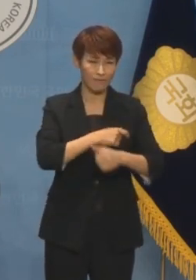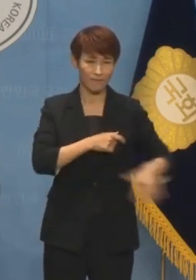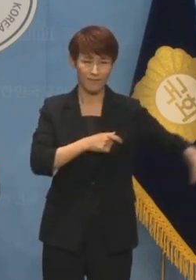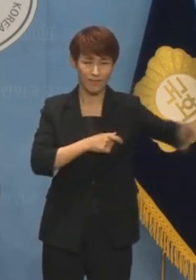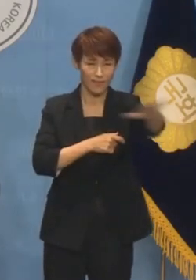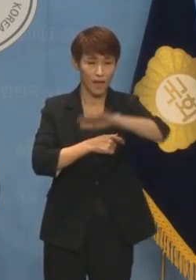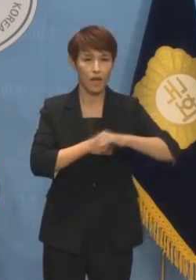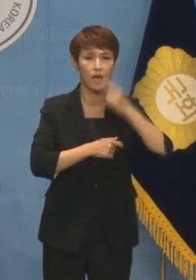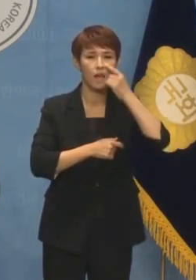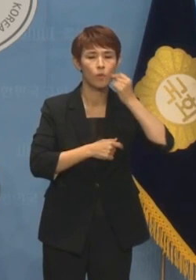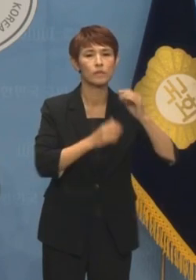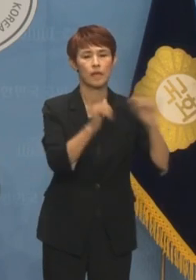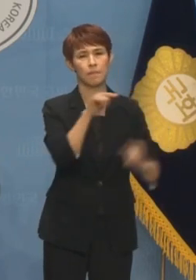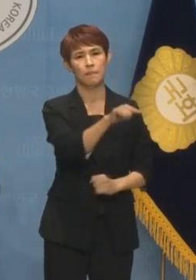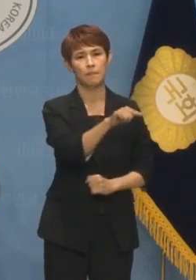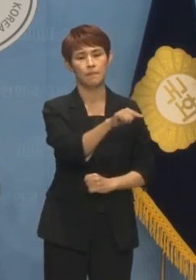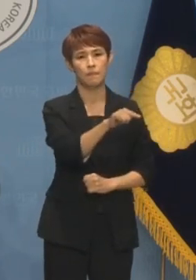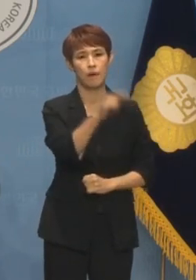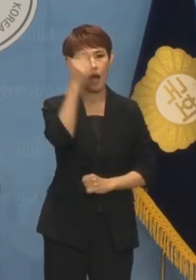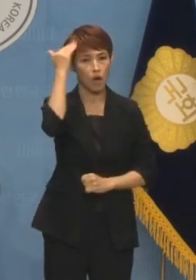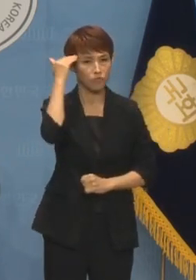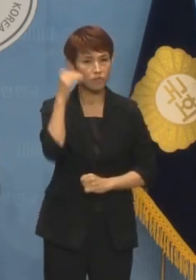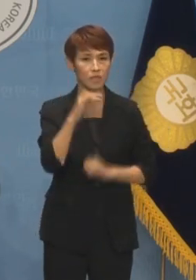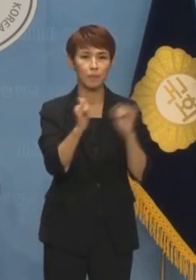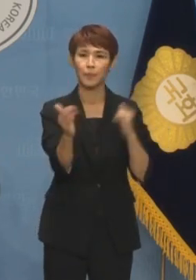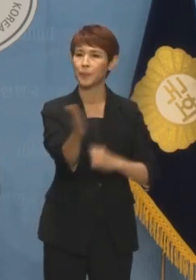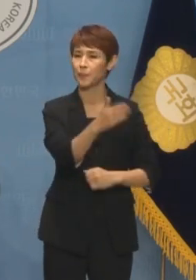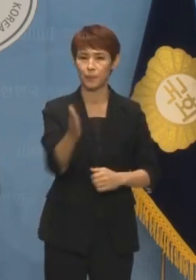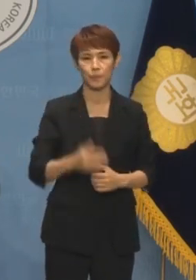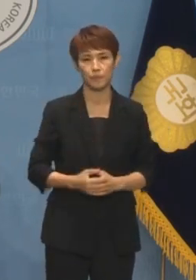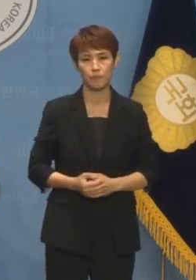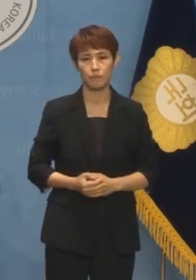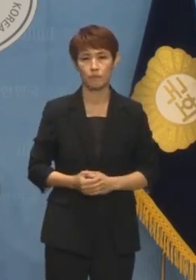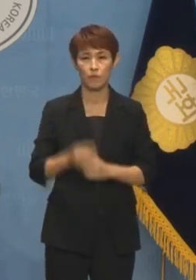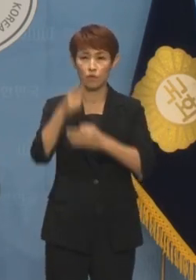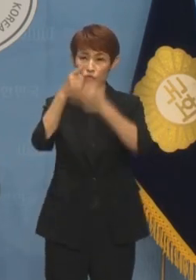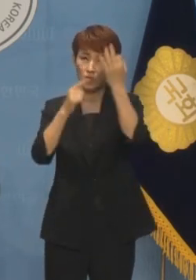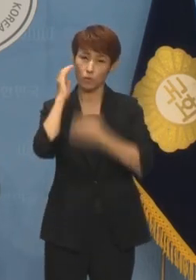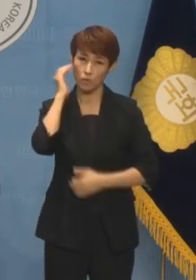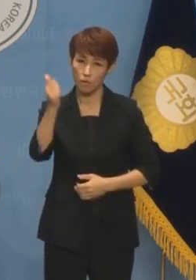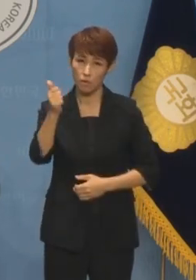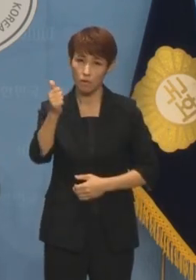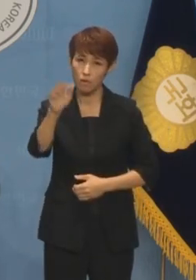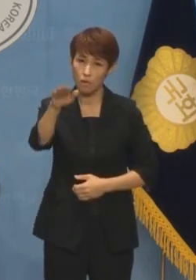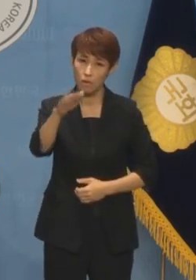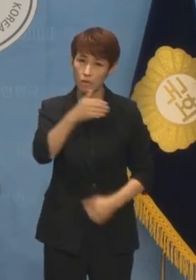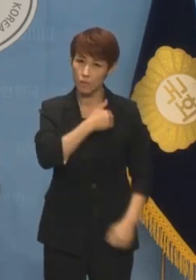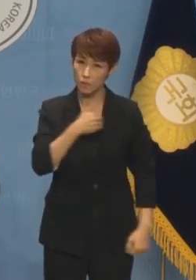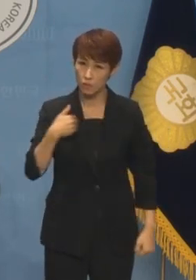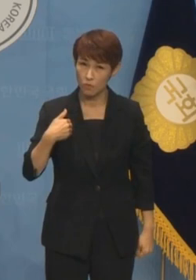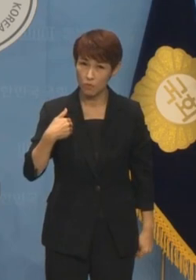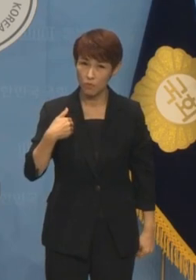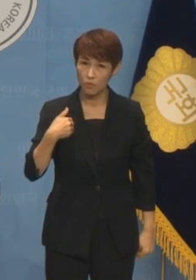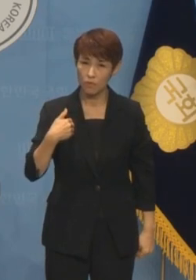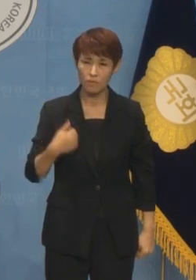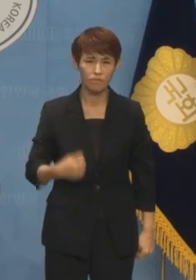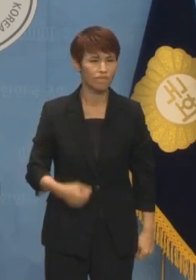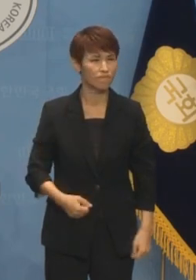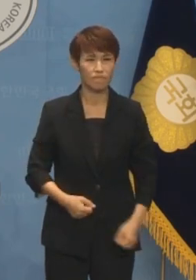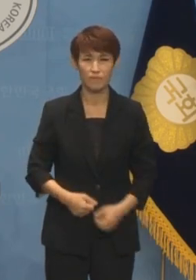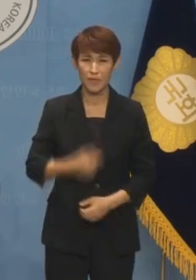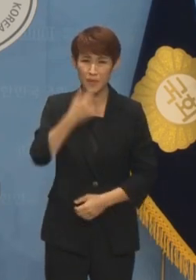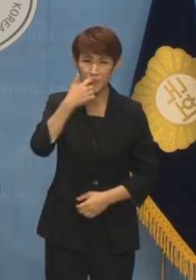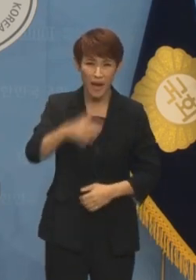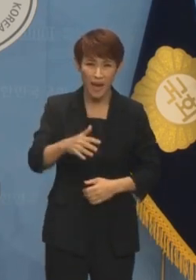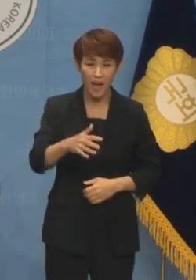전원 일본인으로 구성되었습니다. 윤석열 대통령은 이제 만족하시는지 묻고 싶습니다. 아니, 아직도